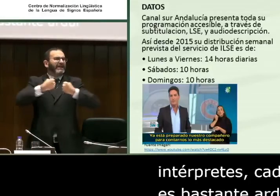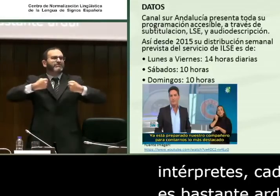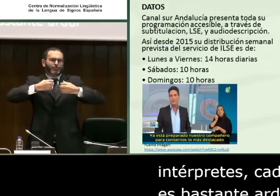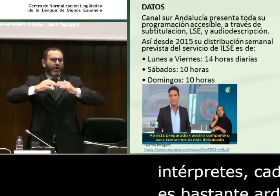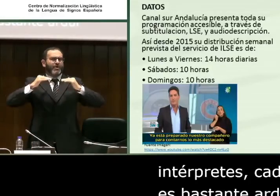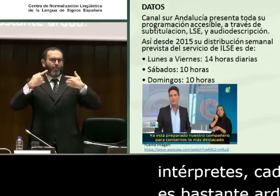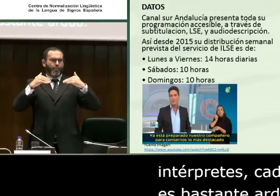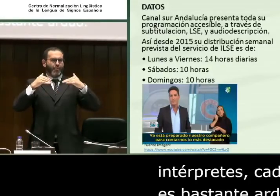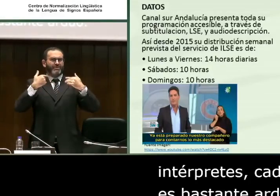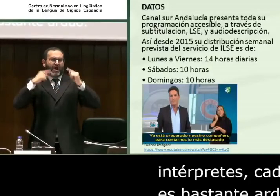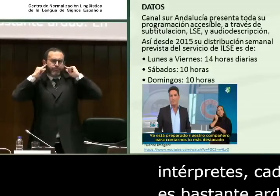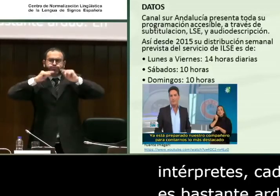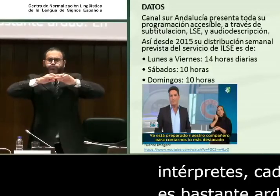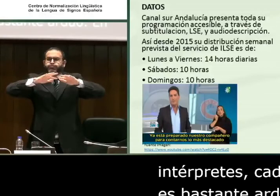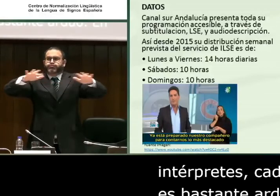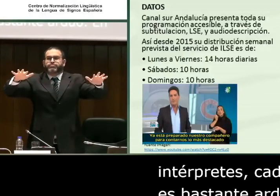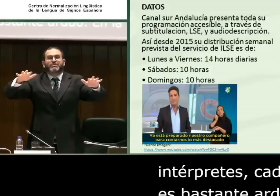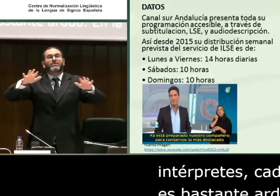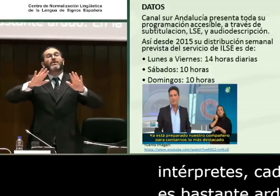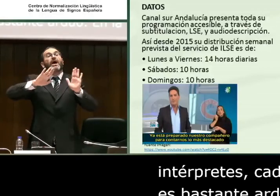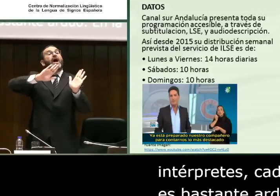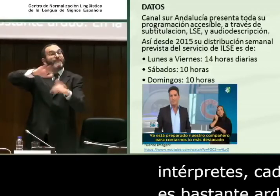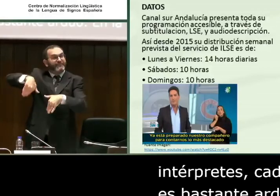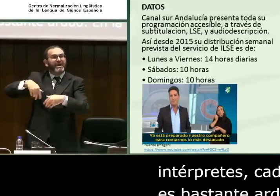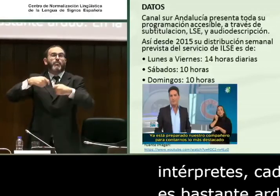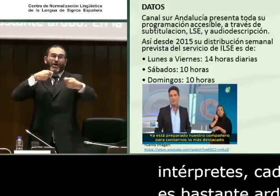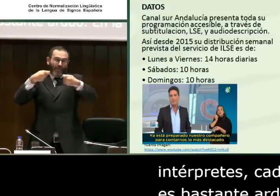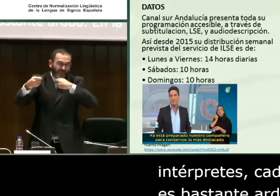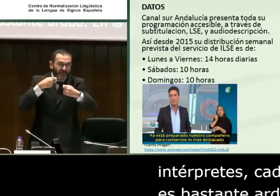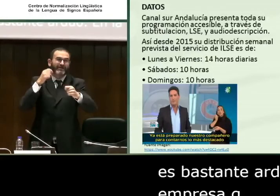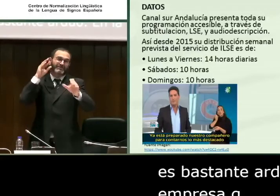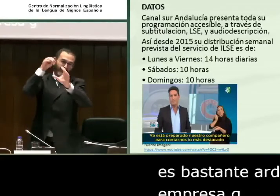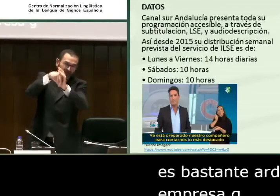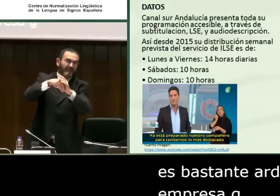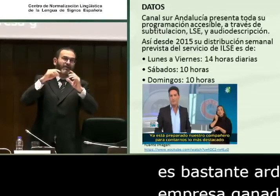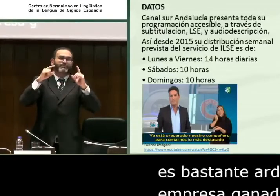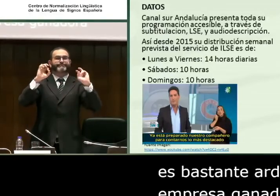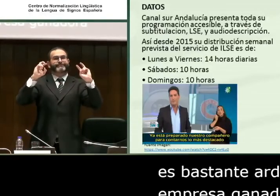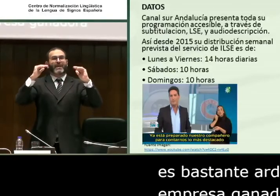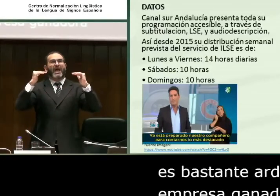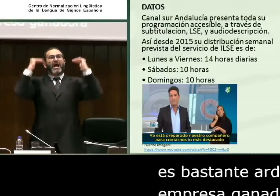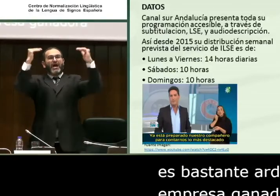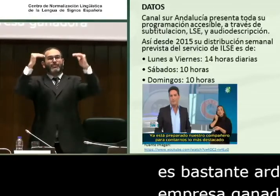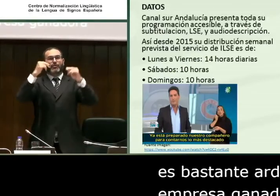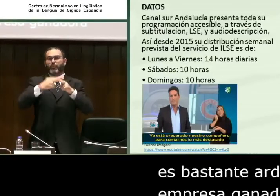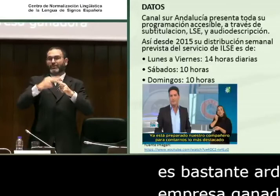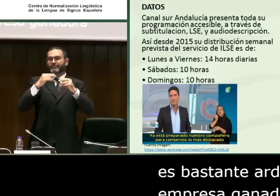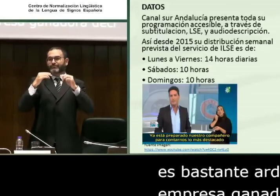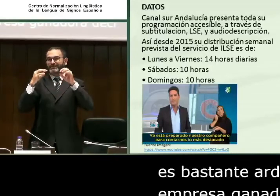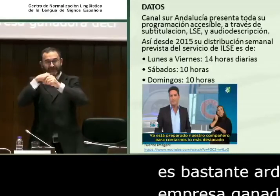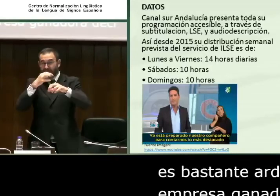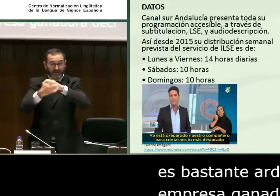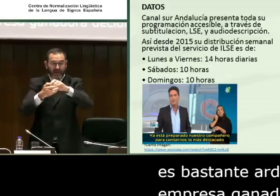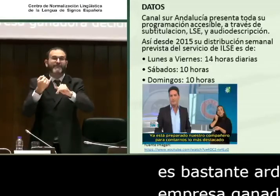salir a la calle, con unos momentos de muchísima tensión, se vivieron en el territorio y después de negociaciones